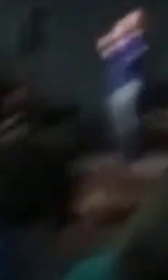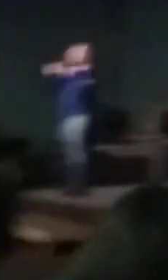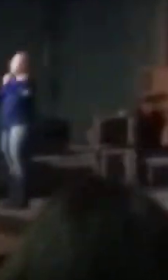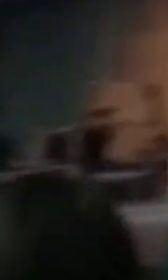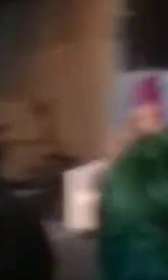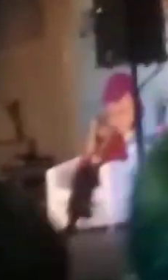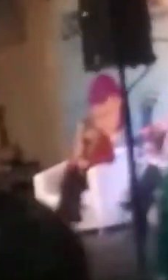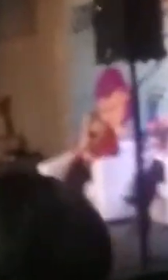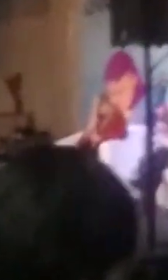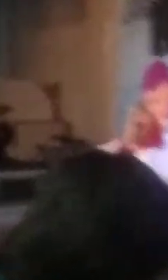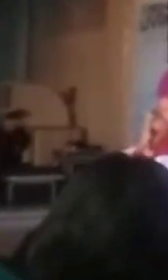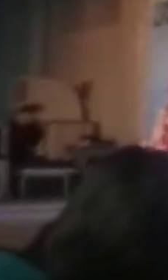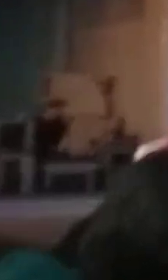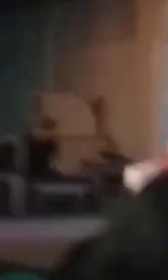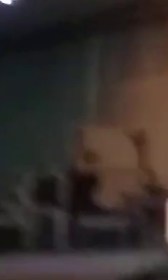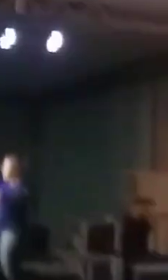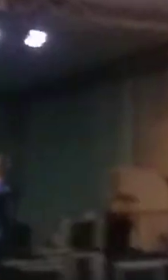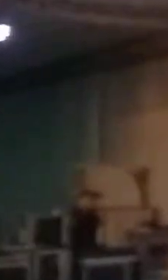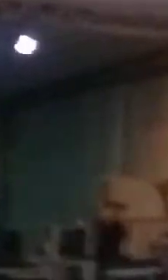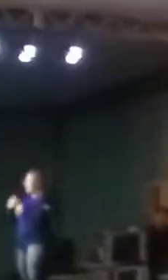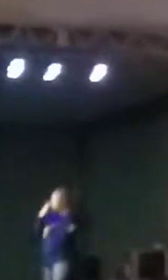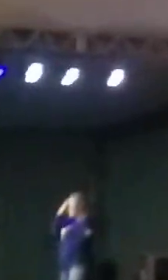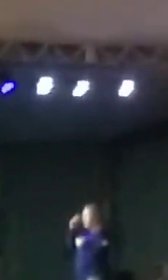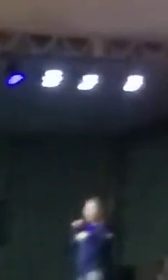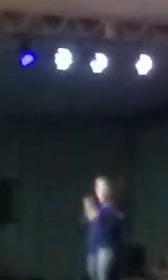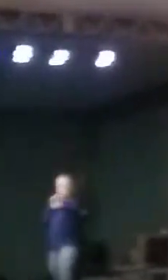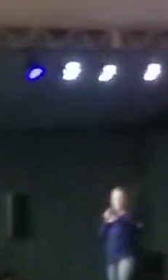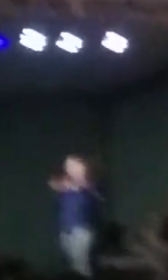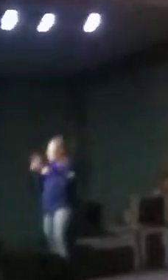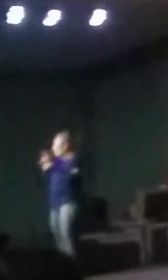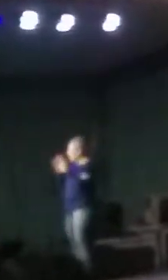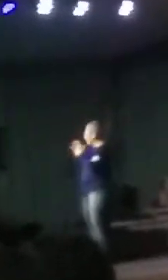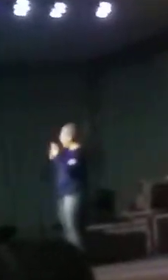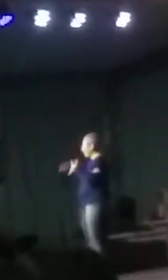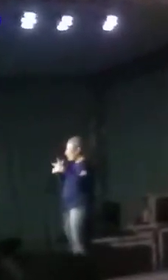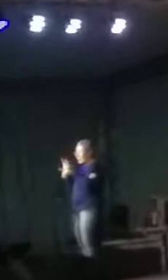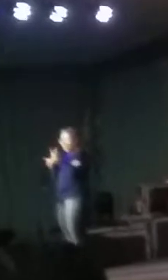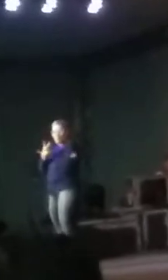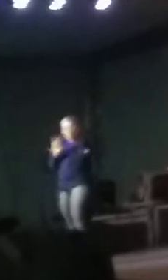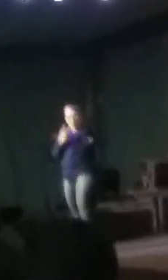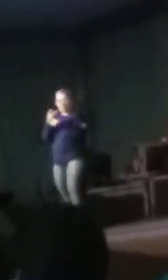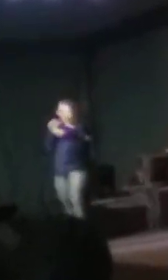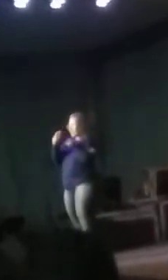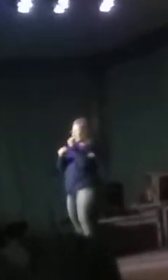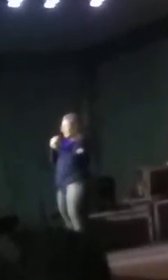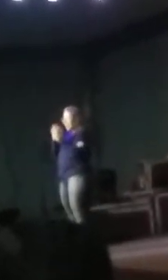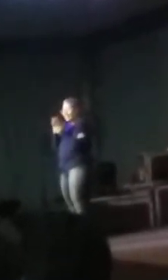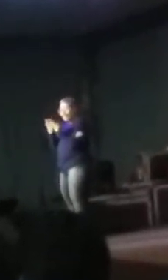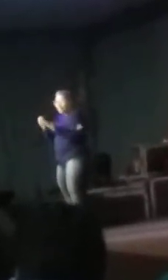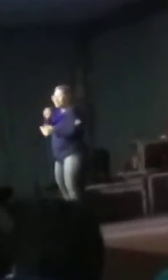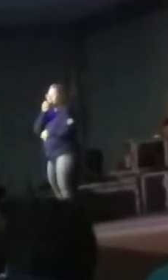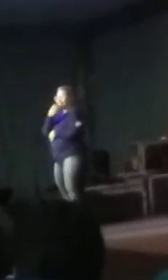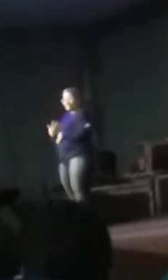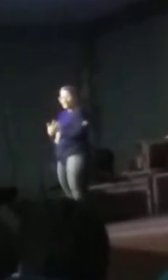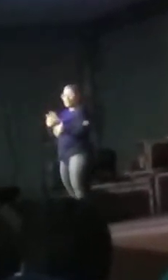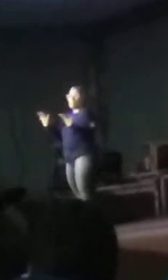as obras. Acredito, vi muita gente aqui com os seus livros. Eles foram muito procurados aqui na Bienal, viu, Ana?